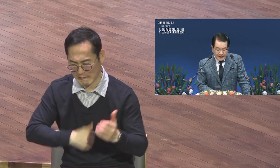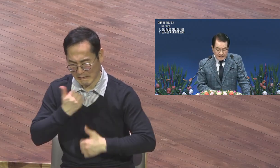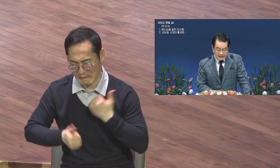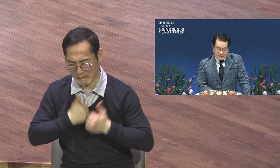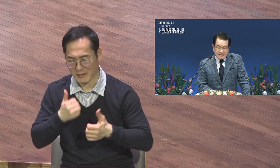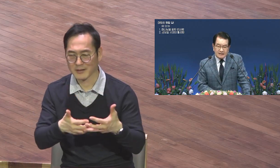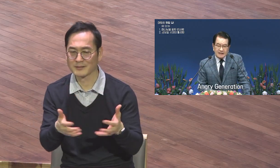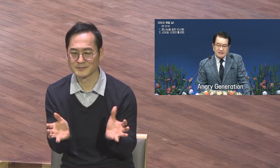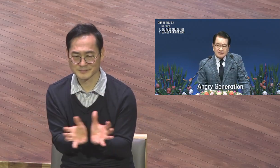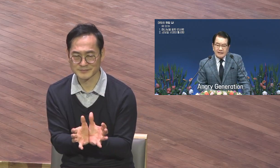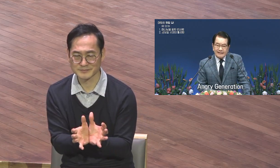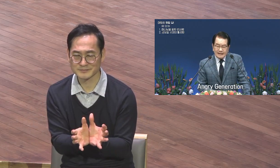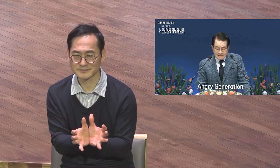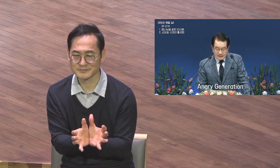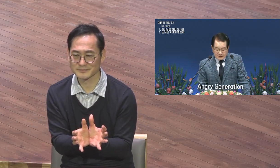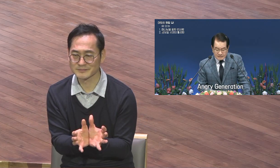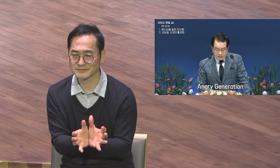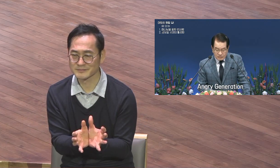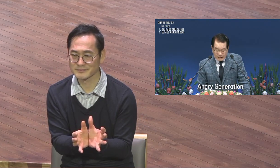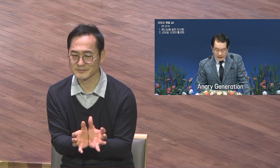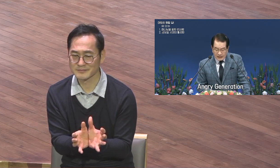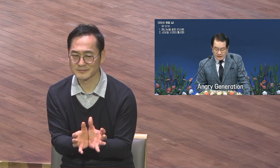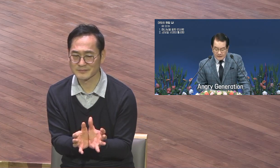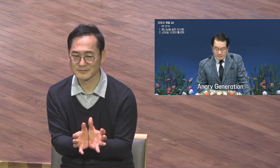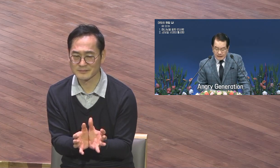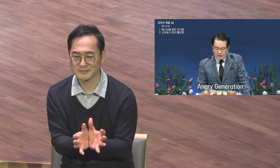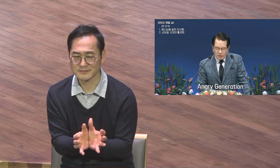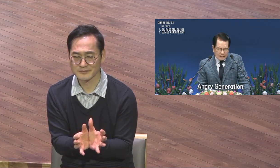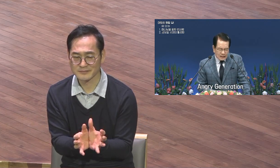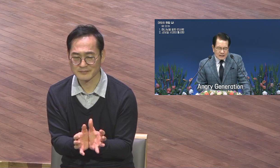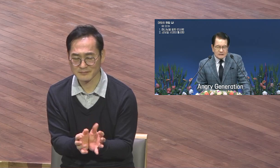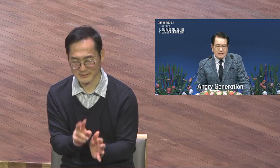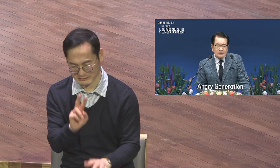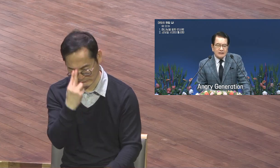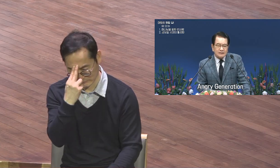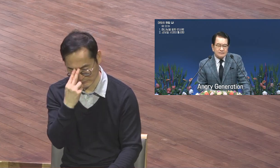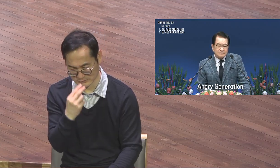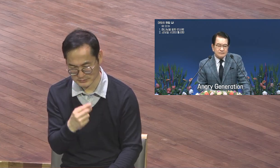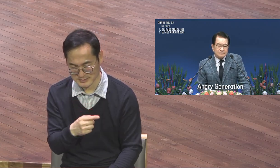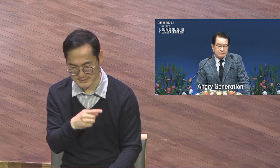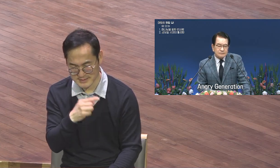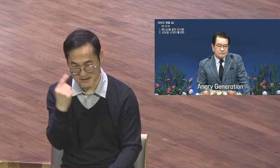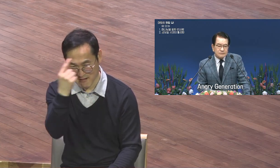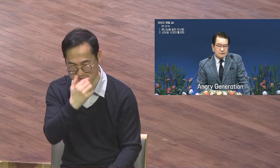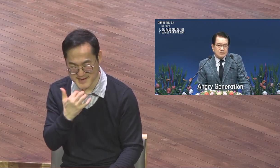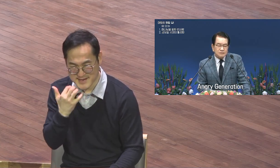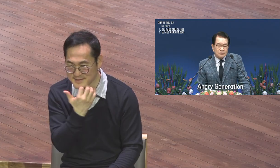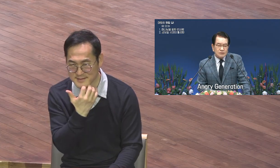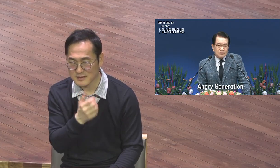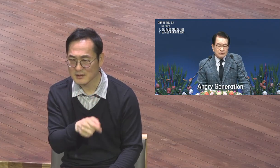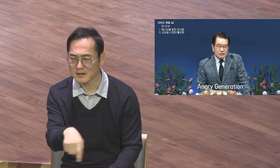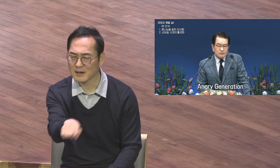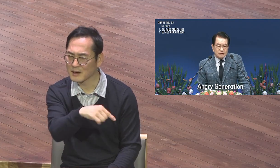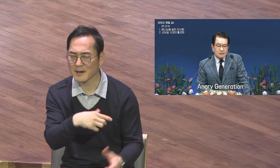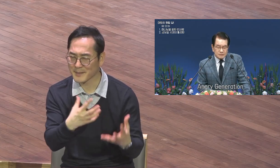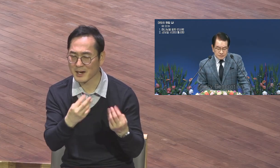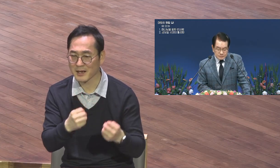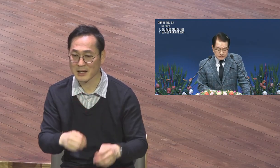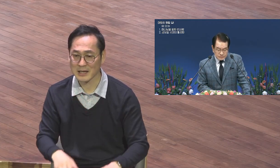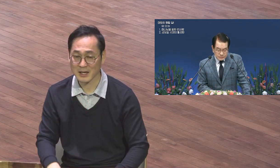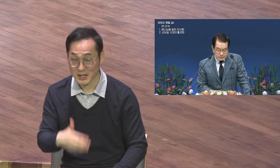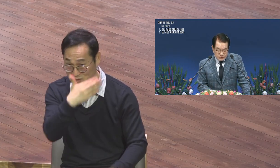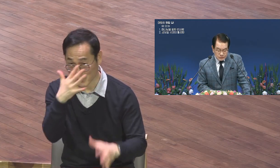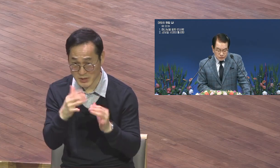영어로 angry generation, angry 화가 난 거야. 말 그대로 화가 난 상태. 지금 젊은